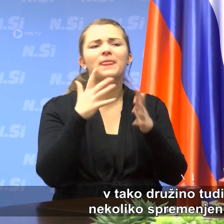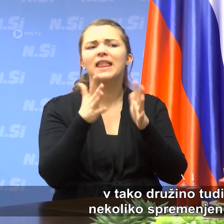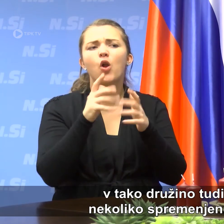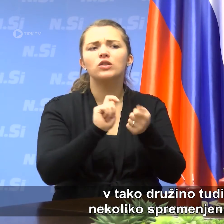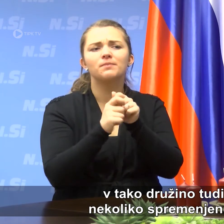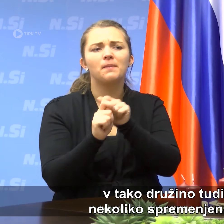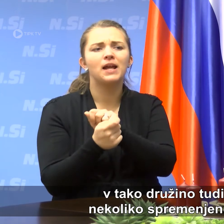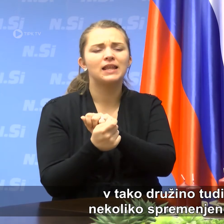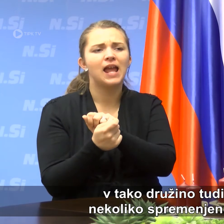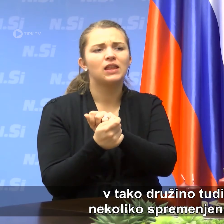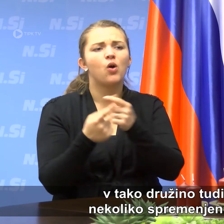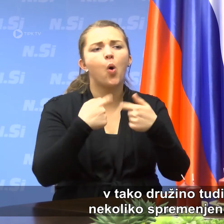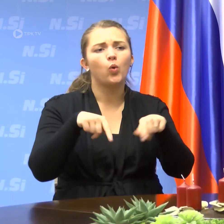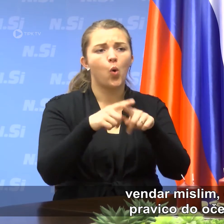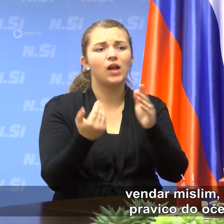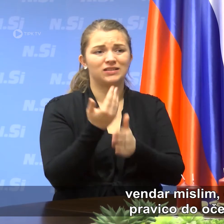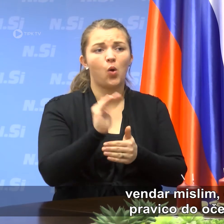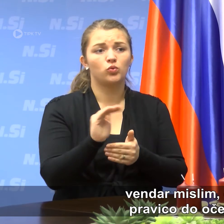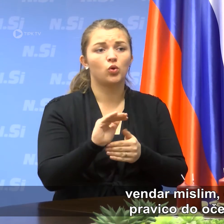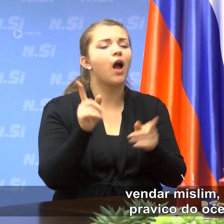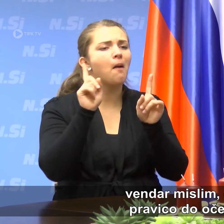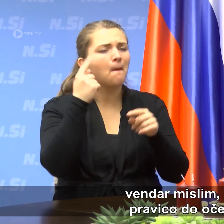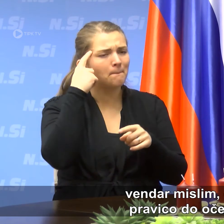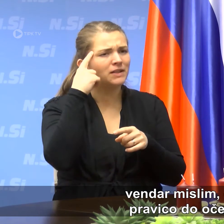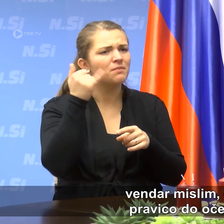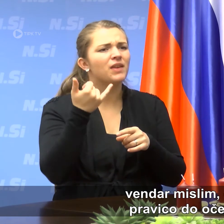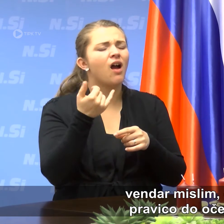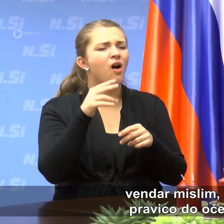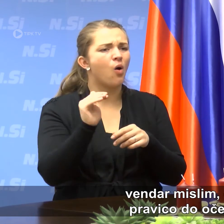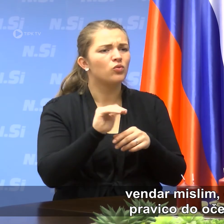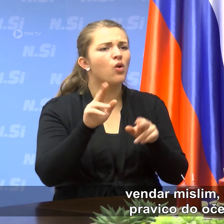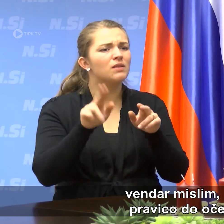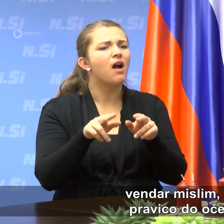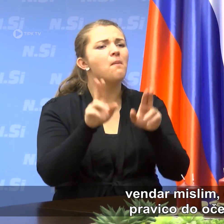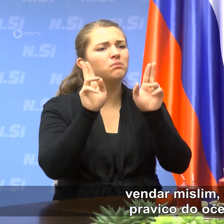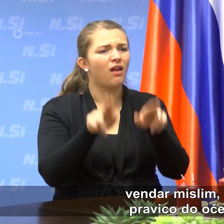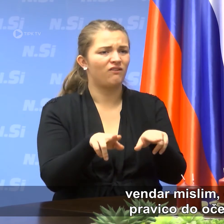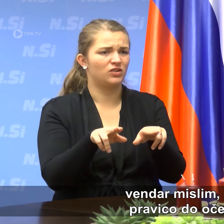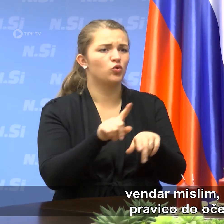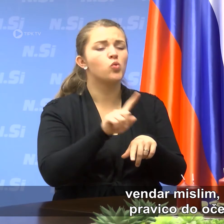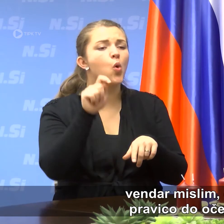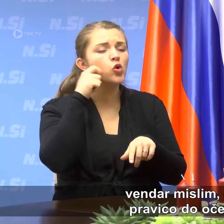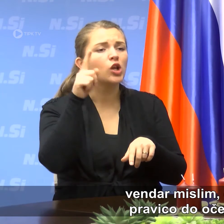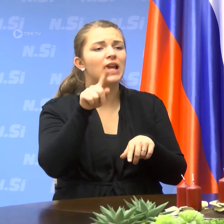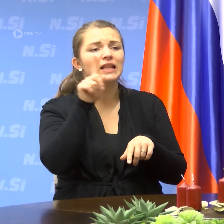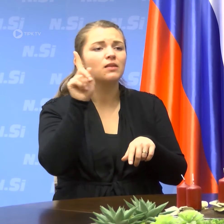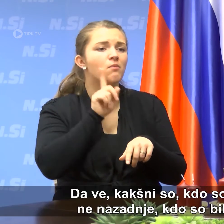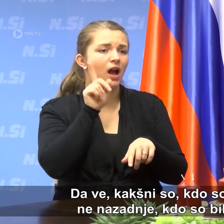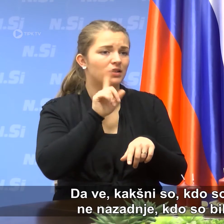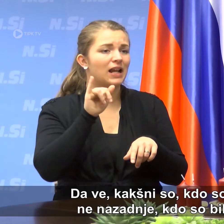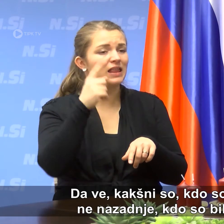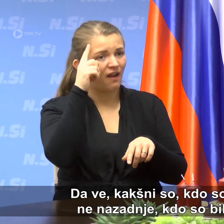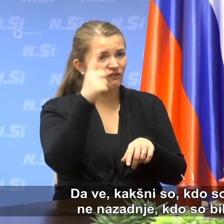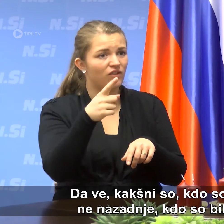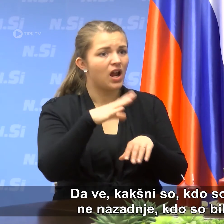nekoliko spremenjeno okolje za otroka, vendar mislim, da ima otrok pravico do očeta in matere, da